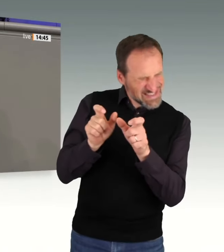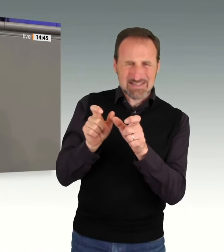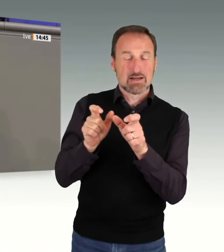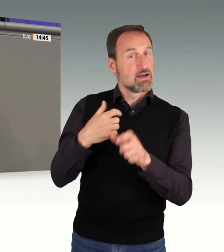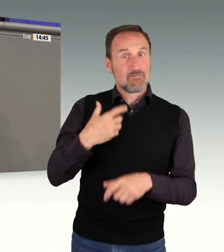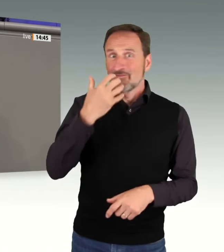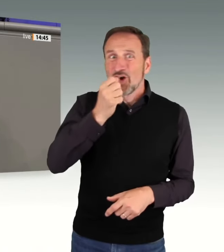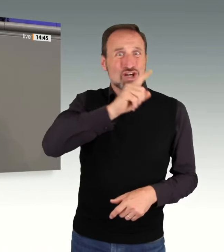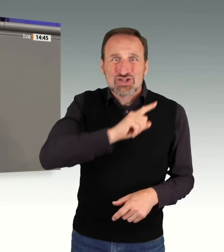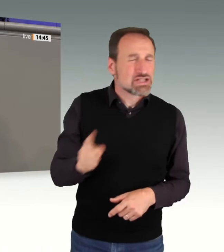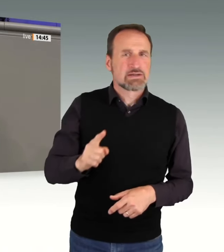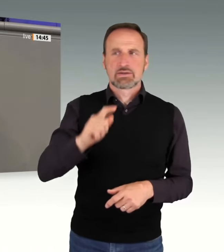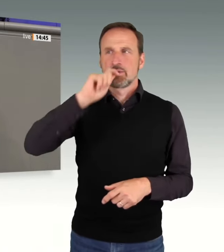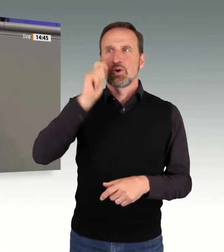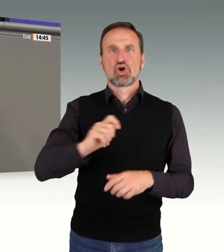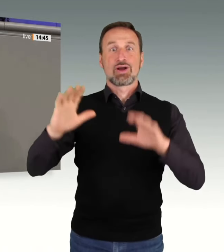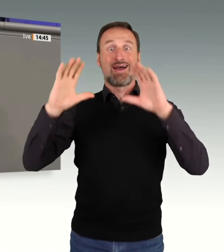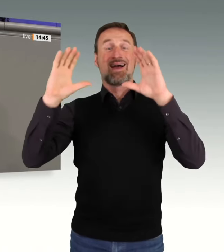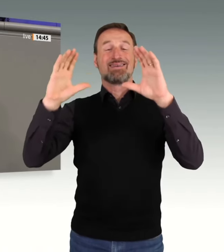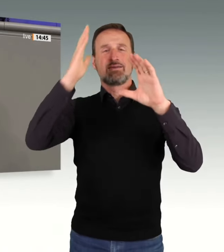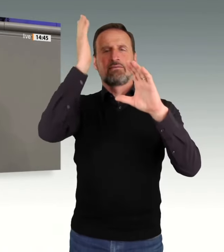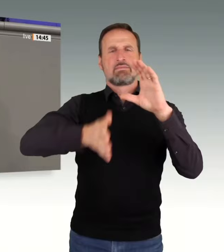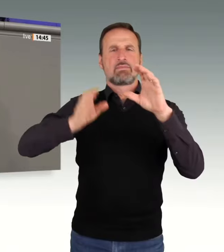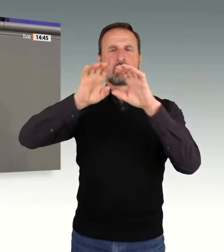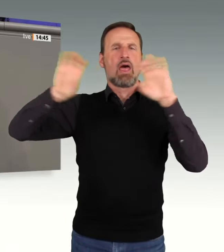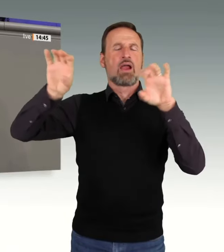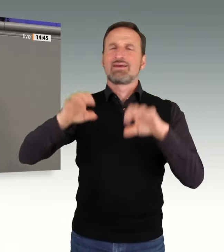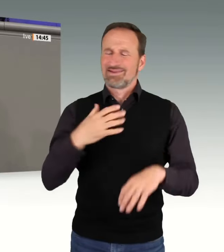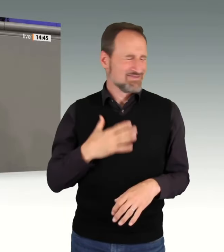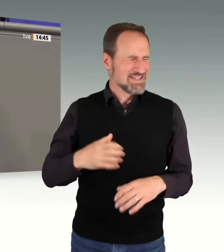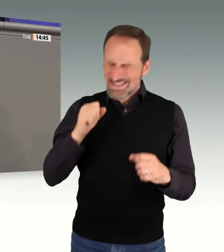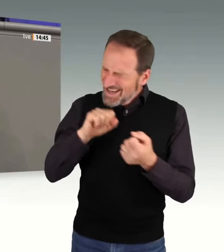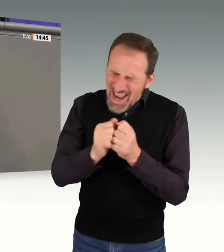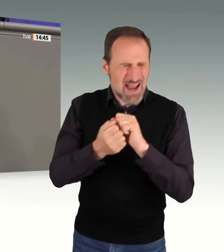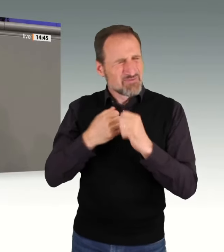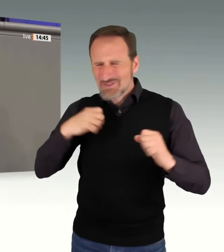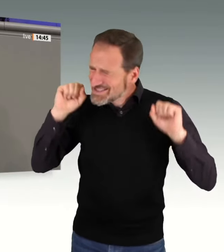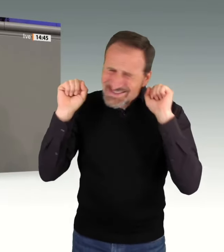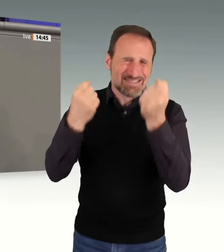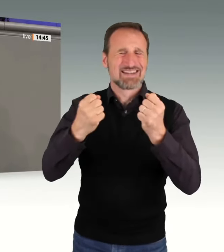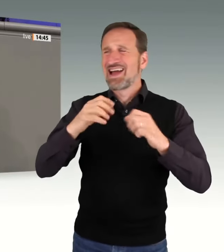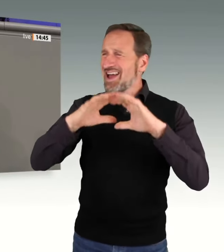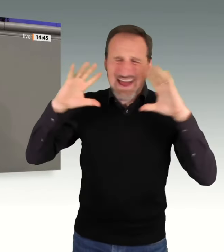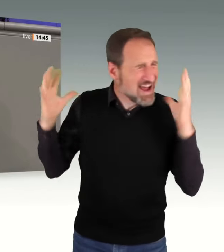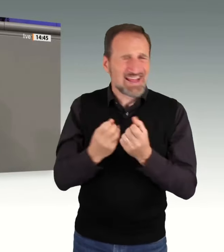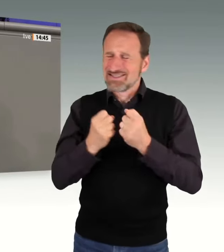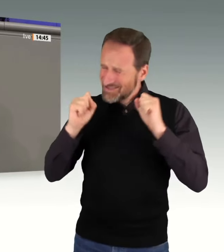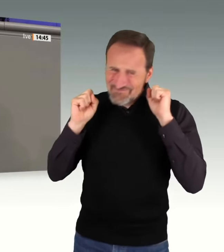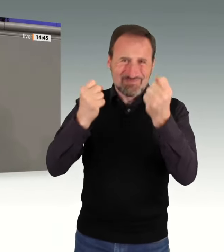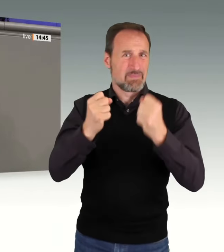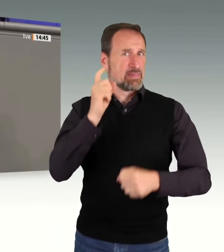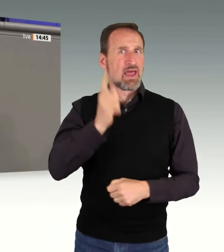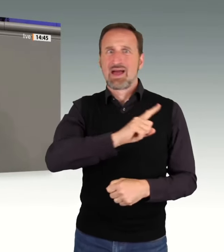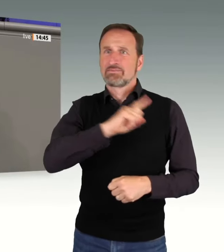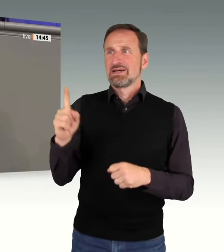die Ukraine zu teilen, warum wir alles tun, alles, absolut alles, damit wir nicht zulassen, eine Entstehung einer